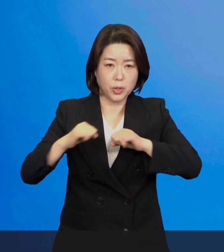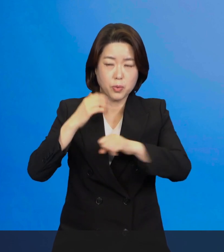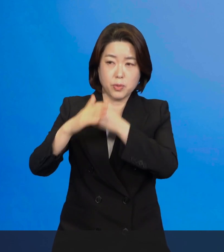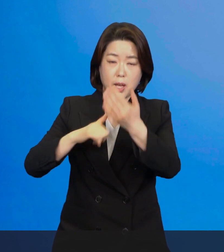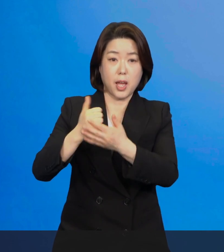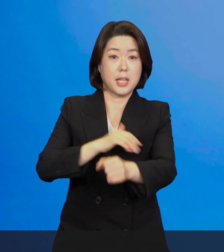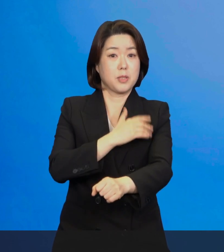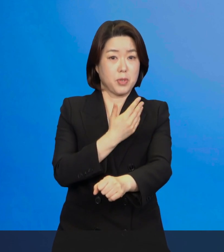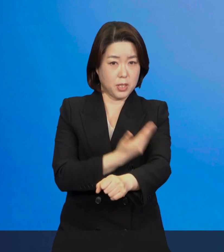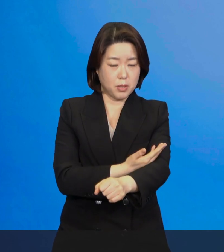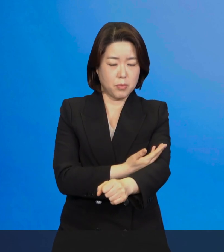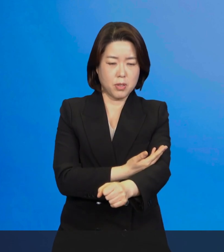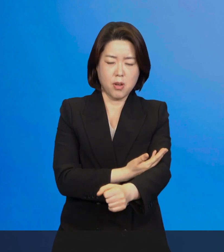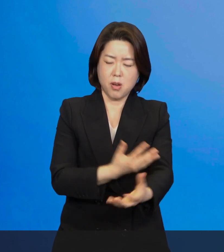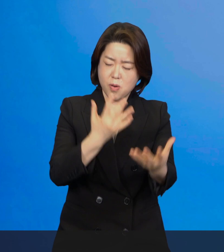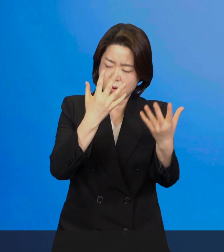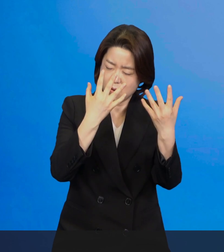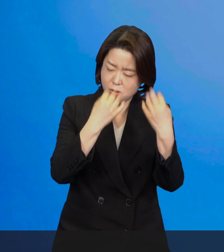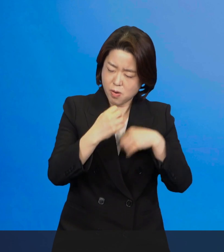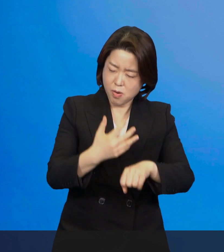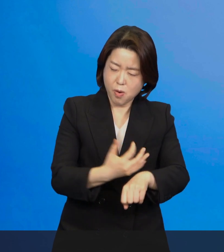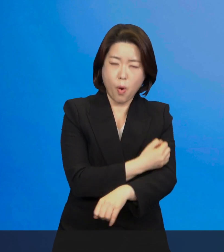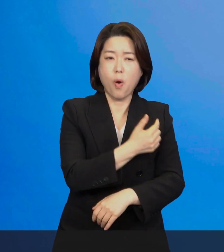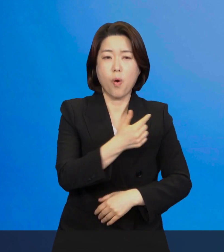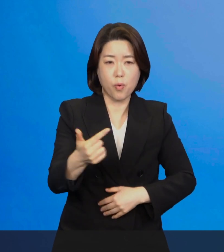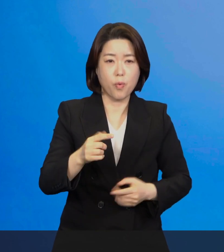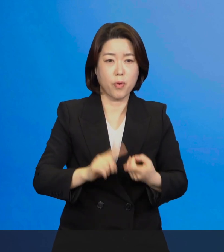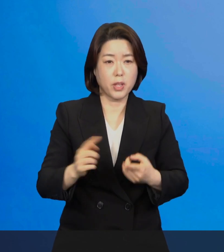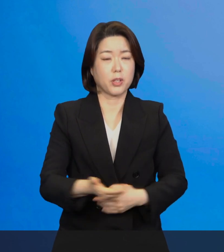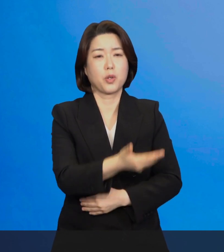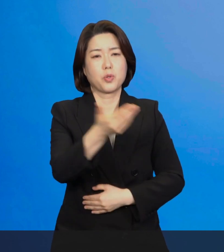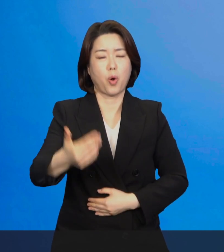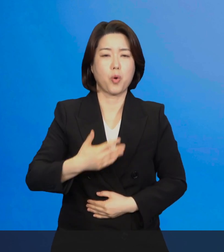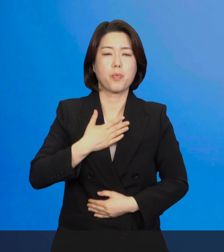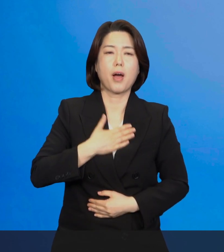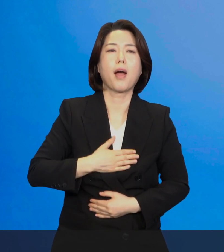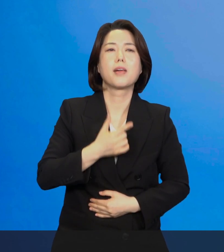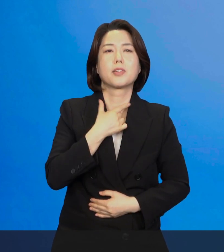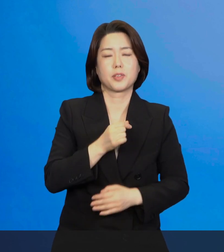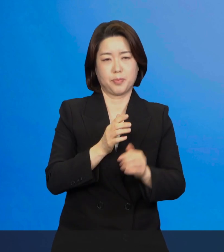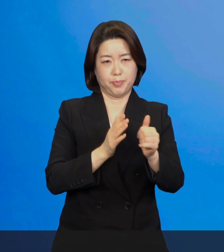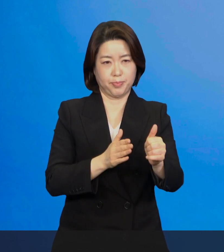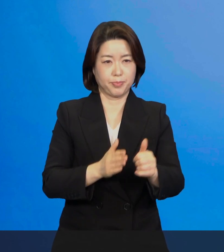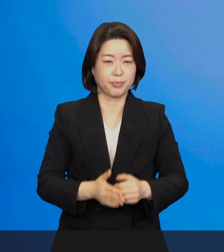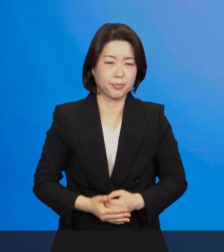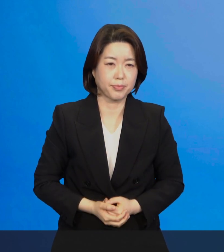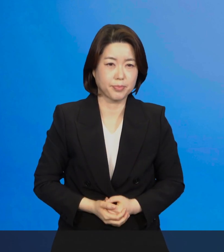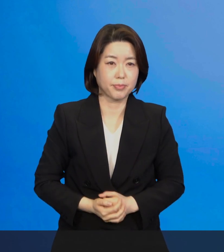능력이 얼마나 엄청나게 큰지를 여러분이 알기 바랍니다.